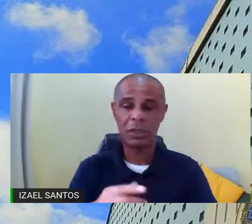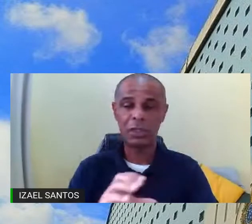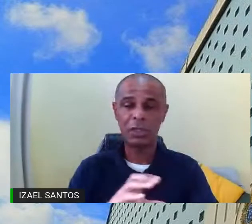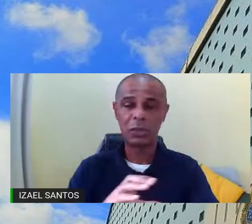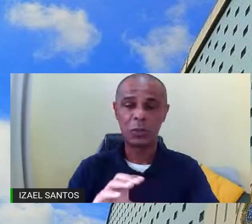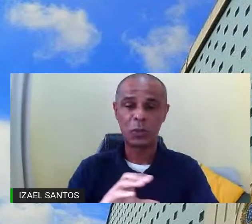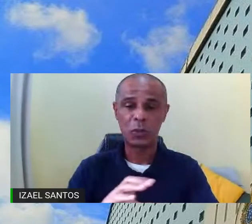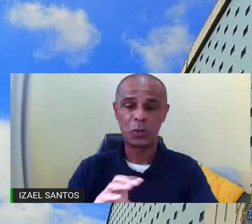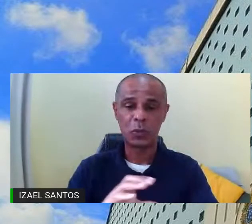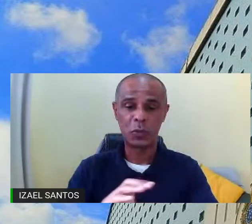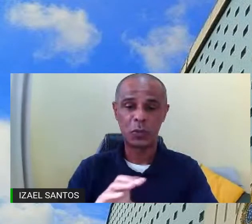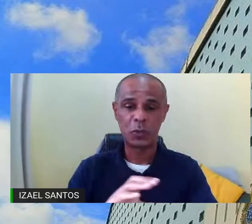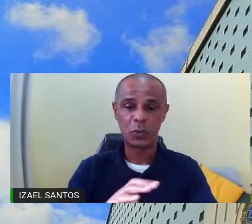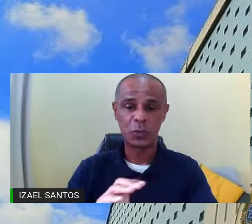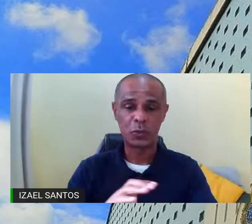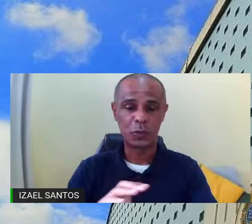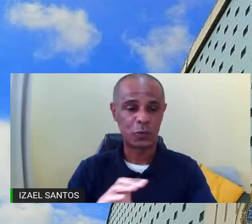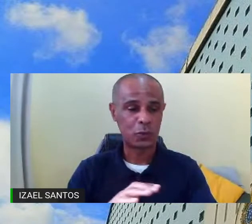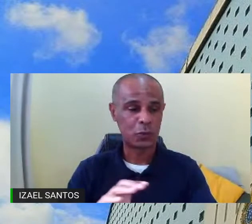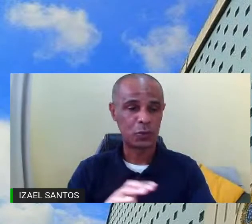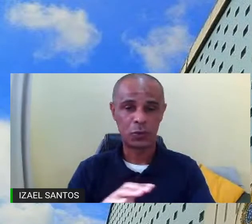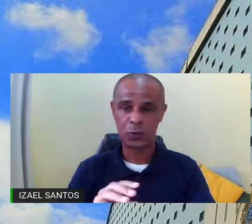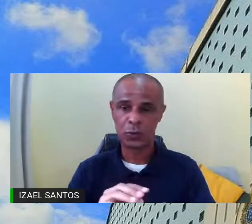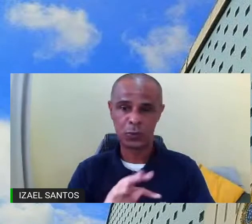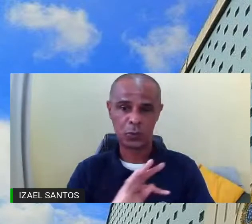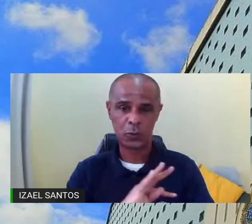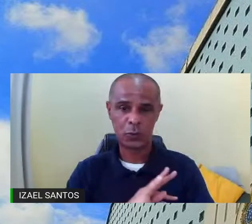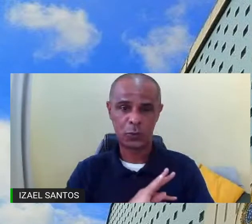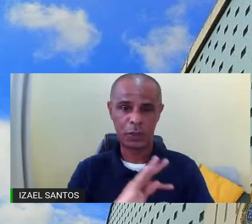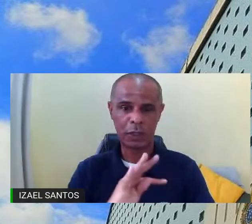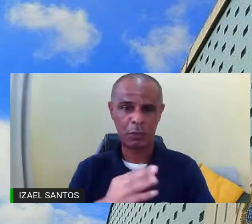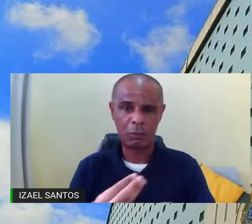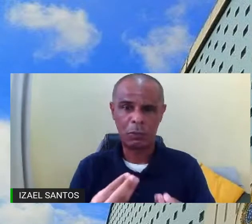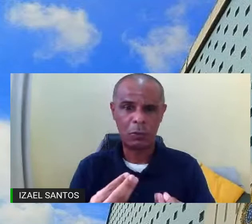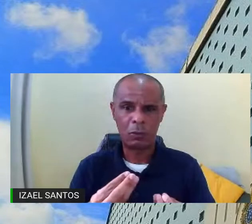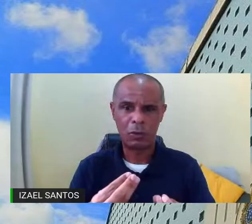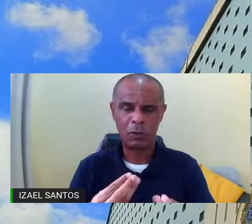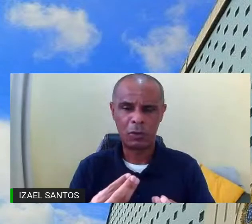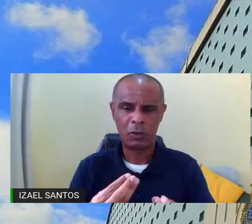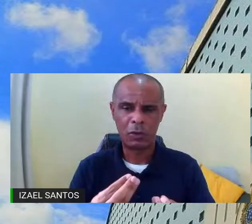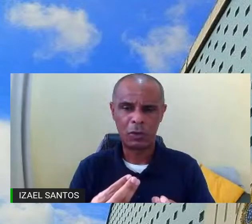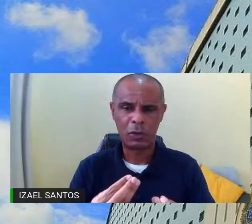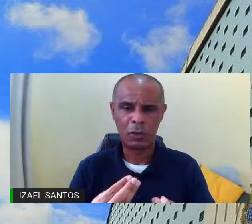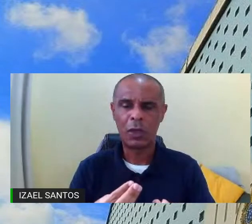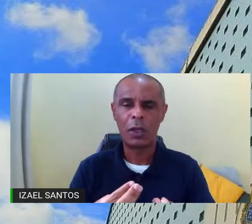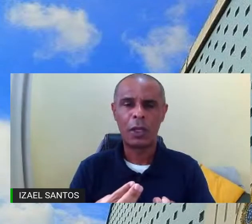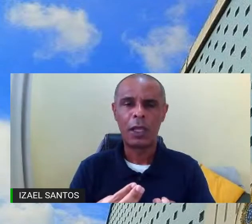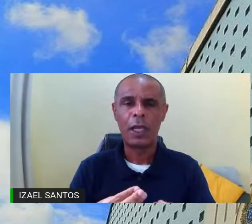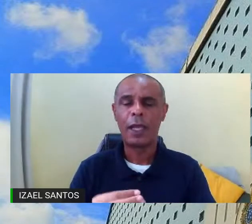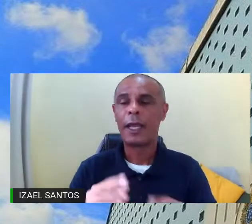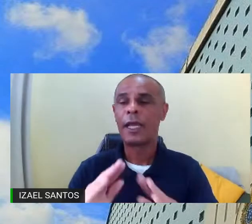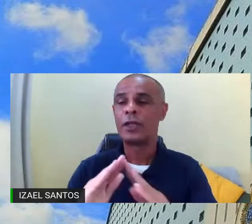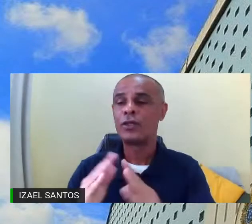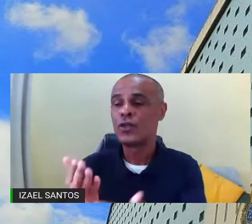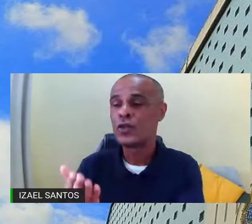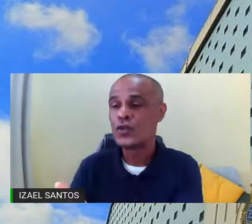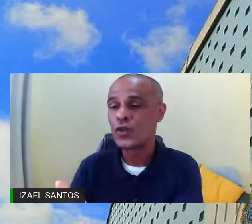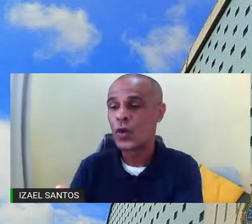isto? É este o incentivo às estratégias de colaboração? Ah, não, é para servir as escolas que não